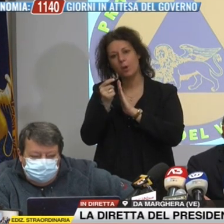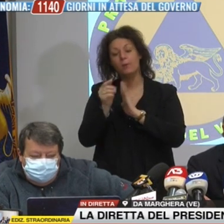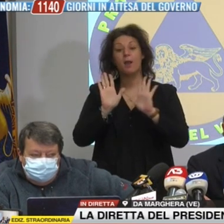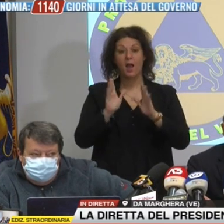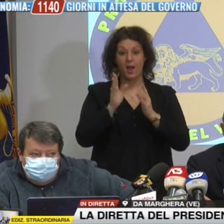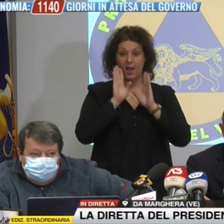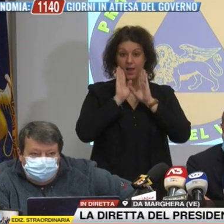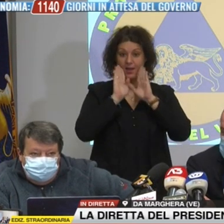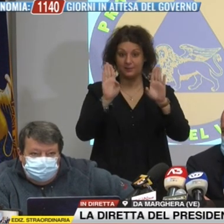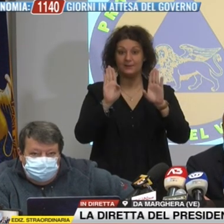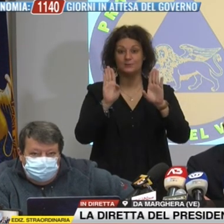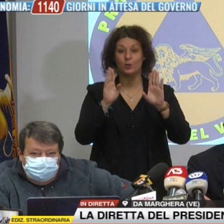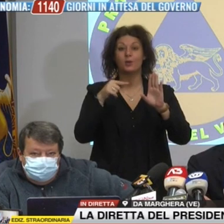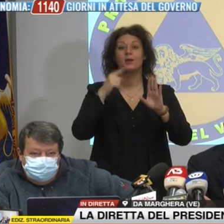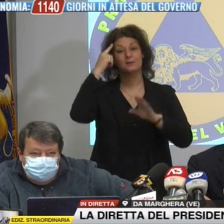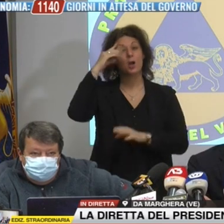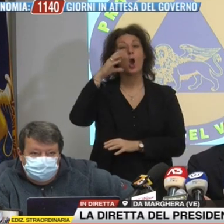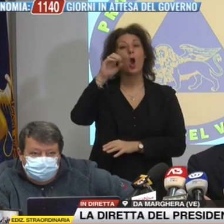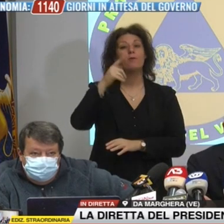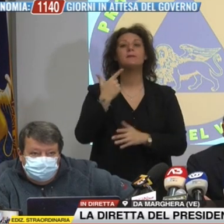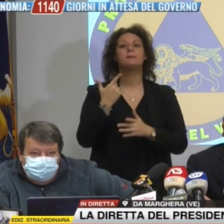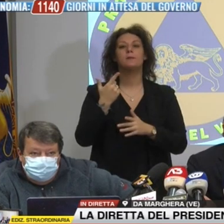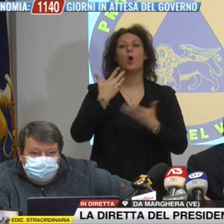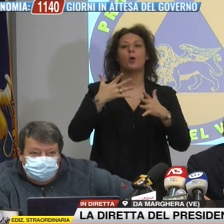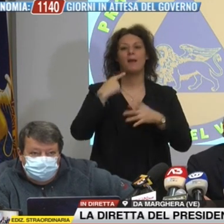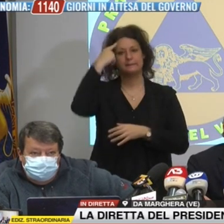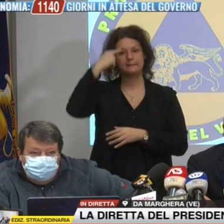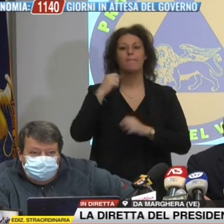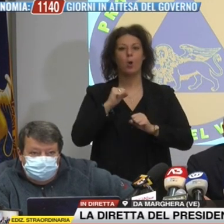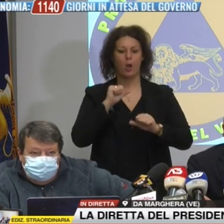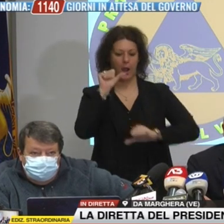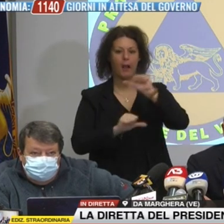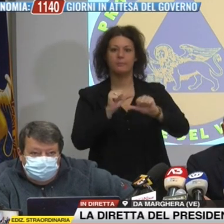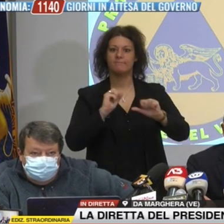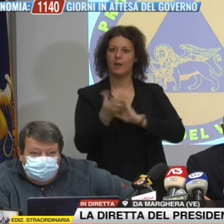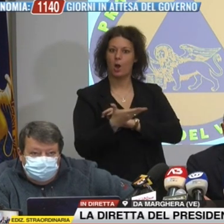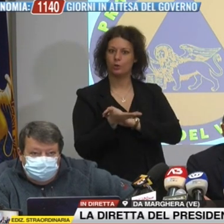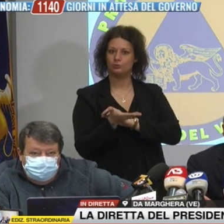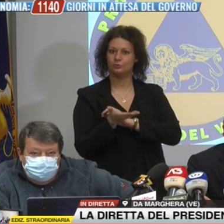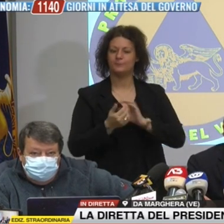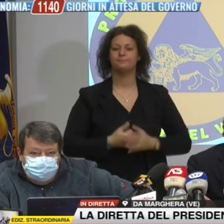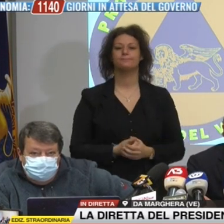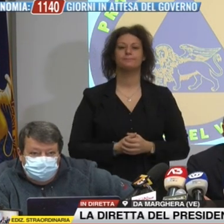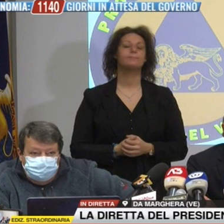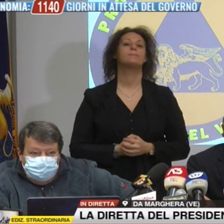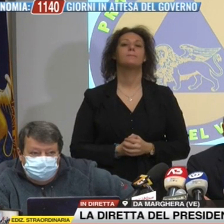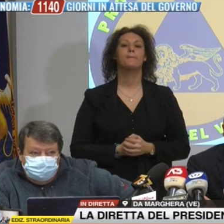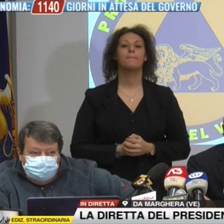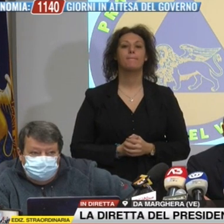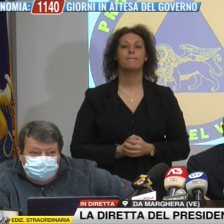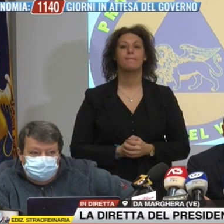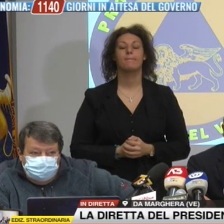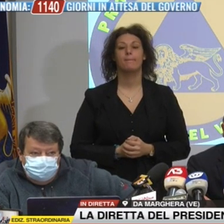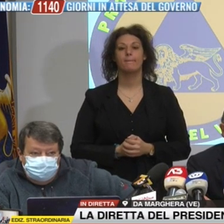possiamo tranquillizzare nessuno. Faccio un discorso che secondo me è doveroso fare